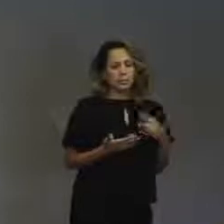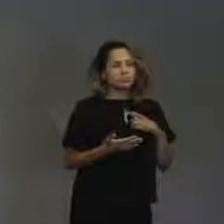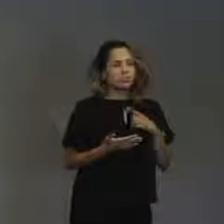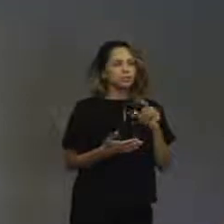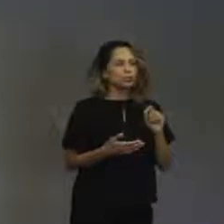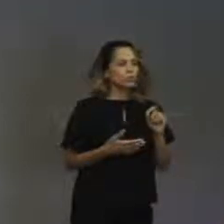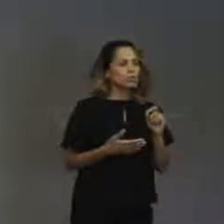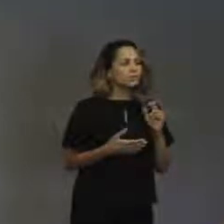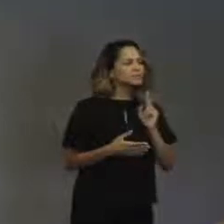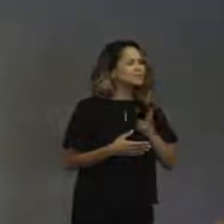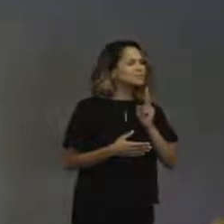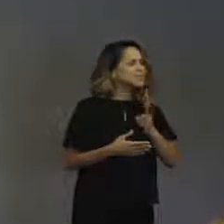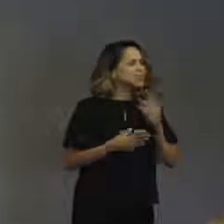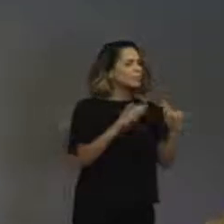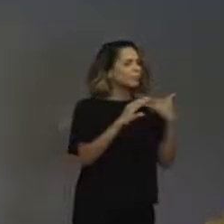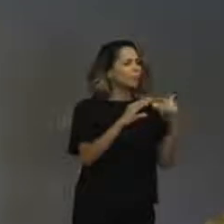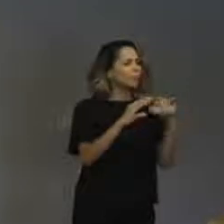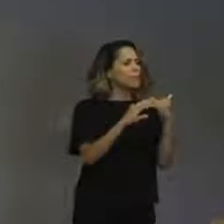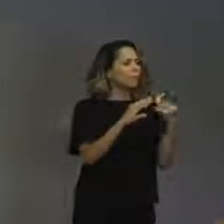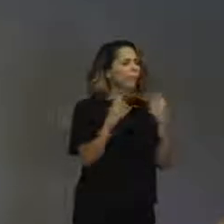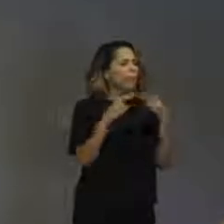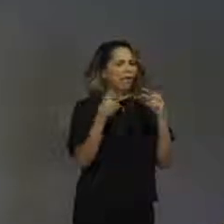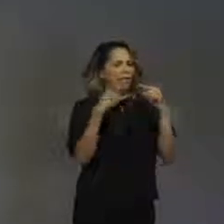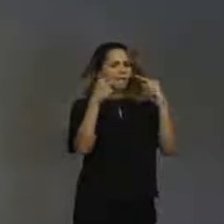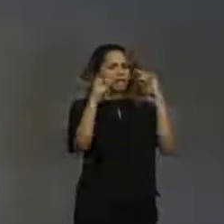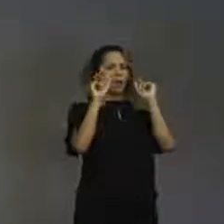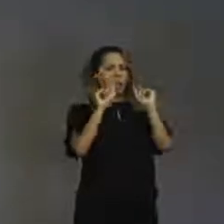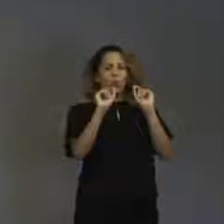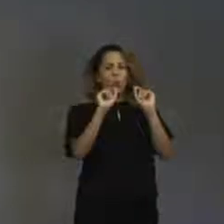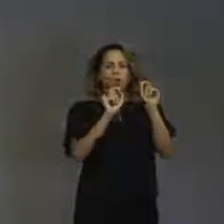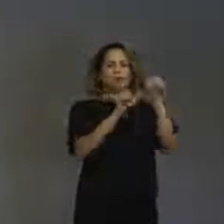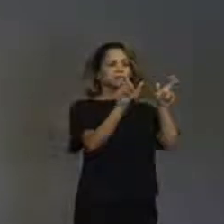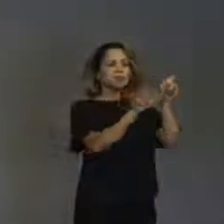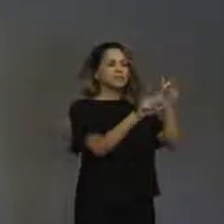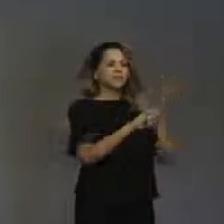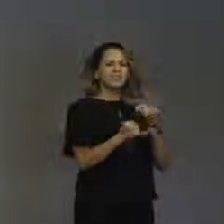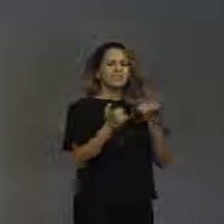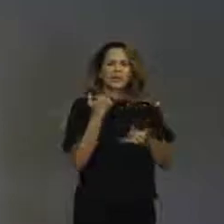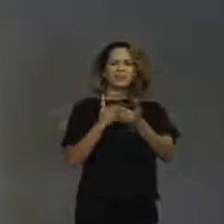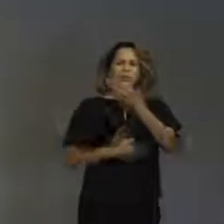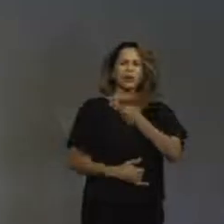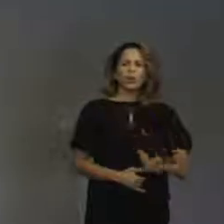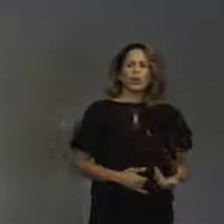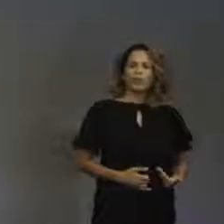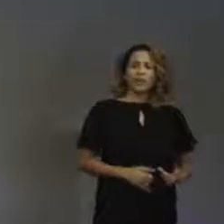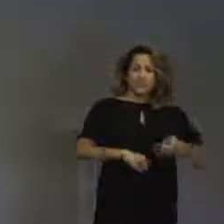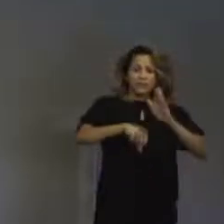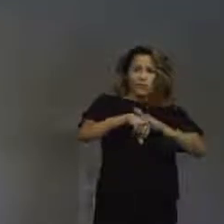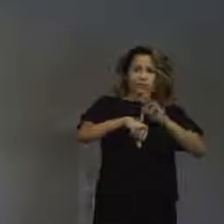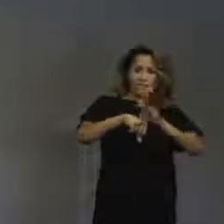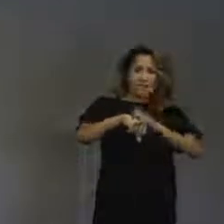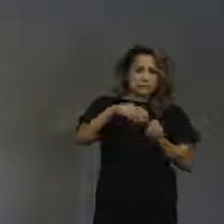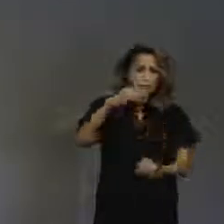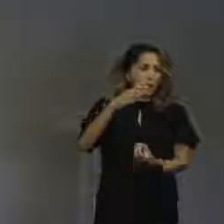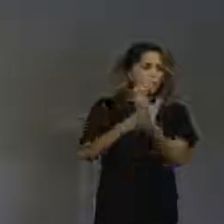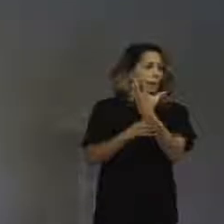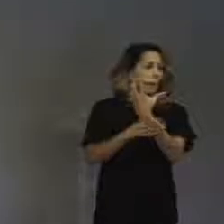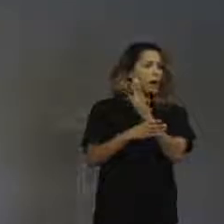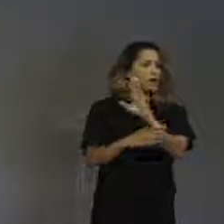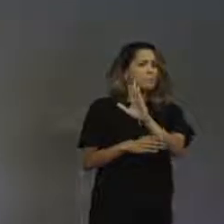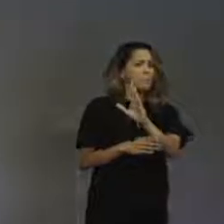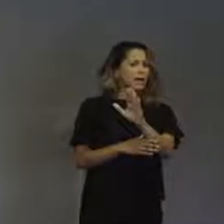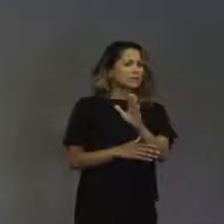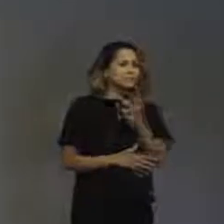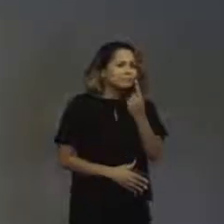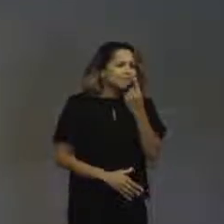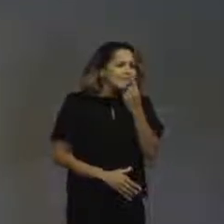com frequência essa reclamação deles. Assim. Parece que quem fez isso não vai no meu bairro, não pegou o